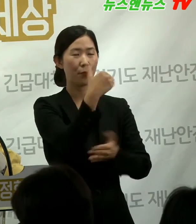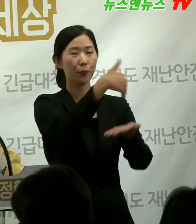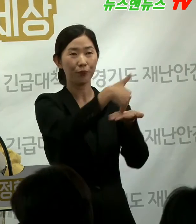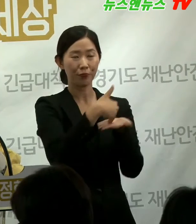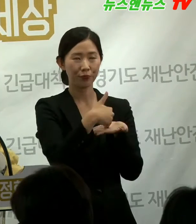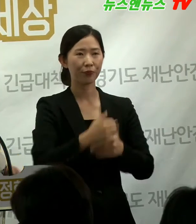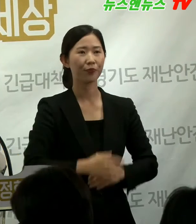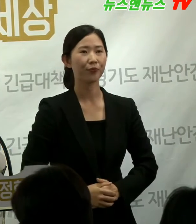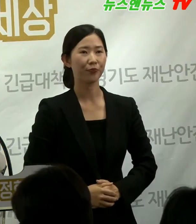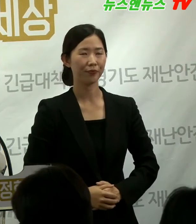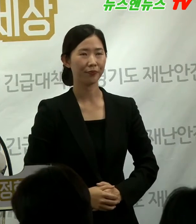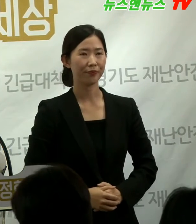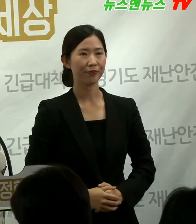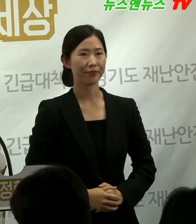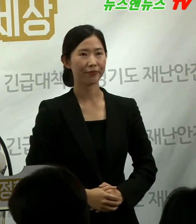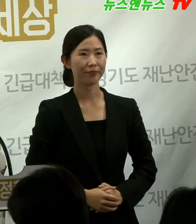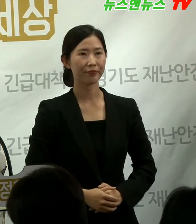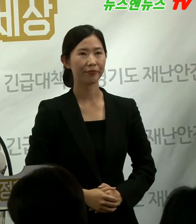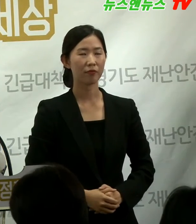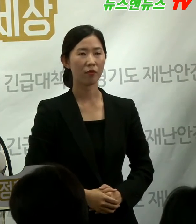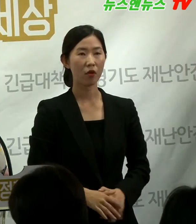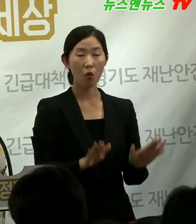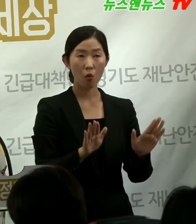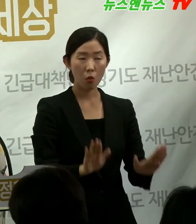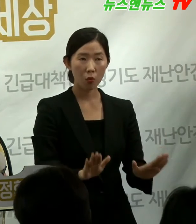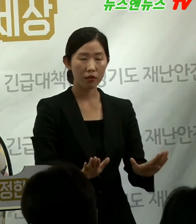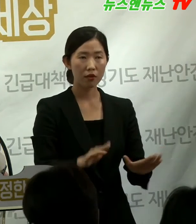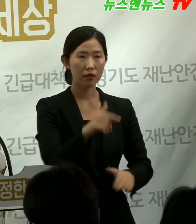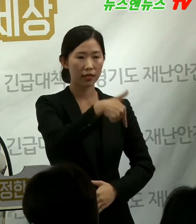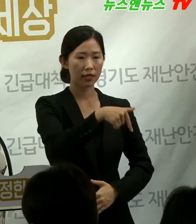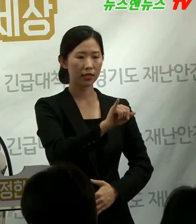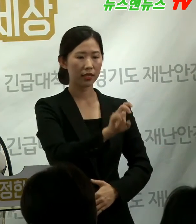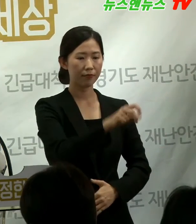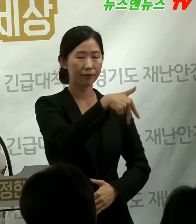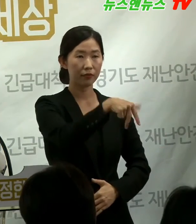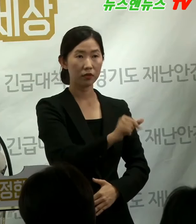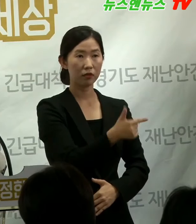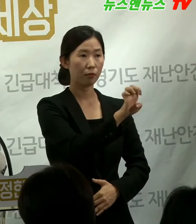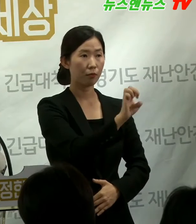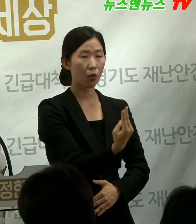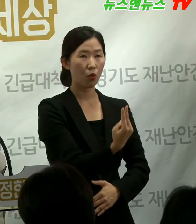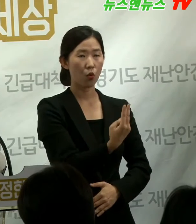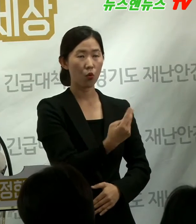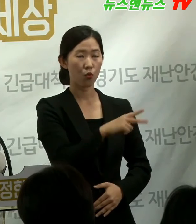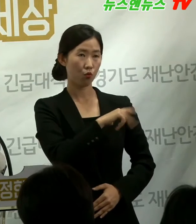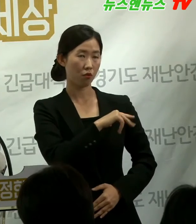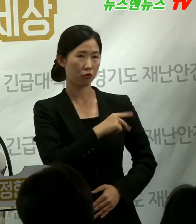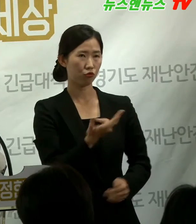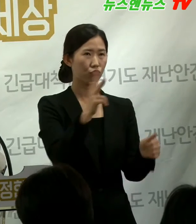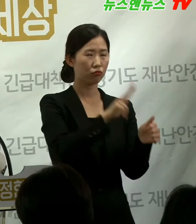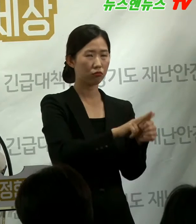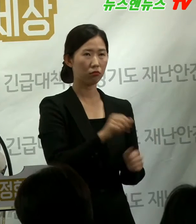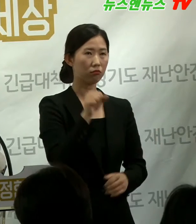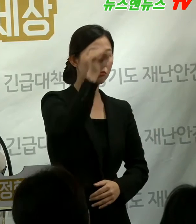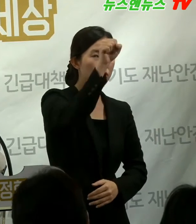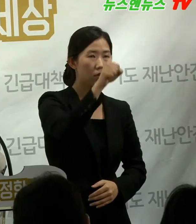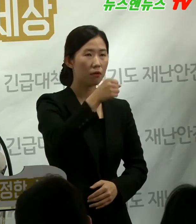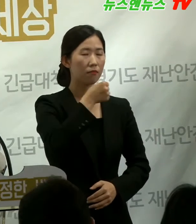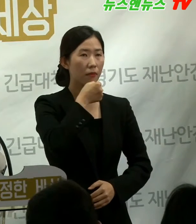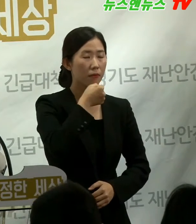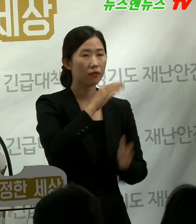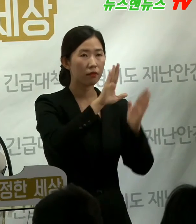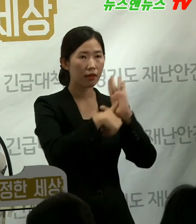경인종합일보 김용철 기자입니다. 오늘 그 김진태 의원께서 추가 기자회견을 하시면서 그 재난기본소득에